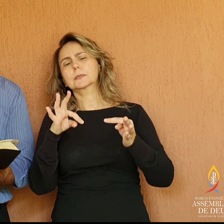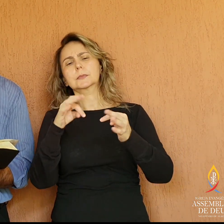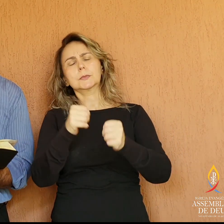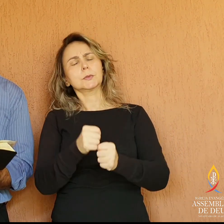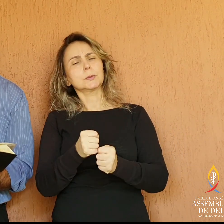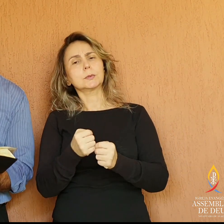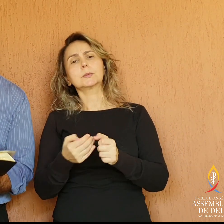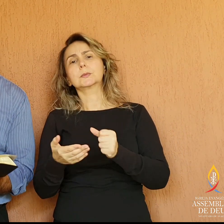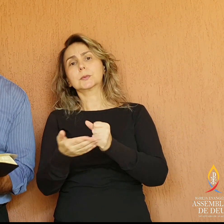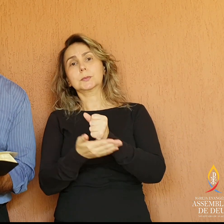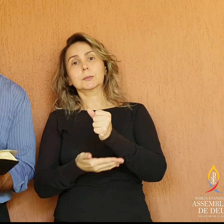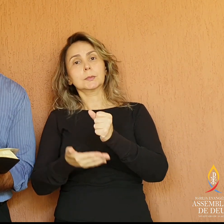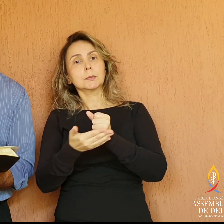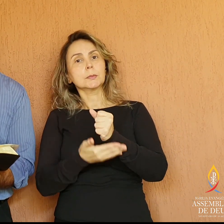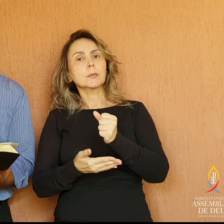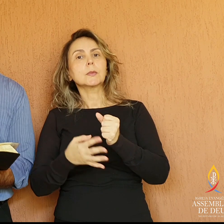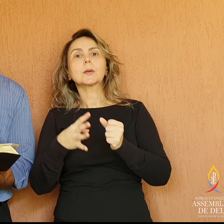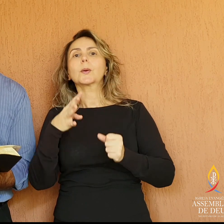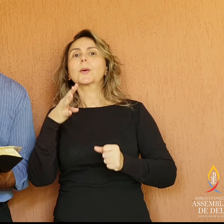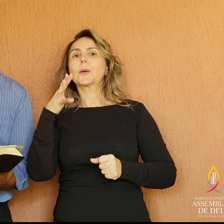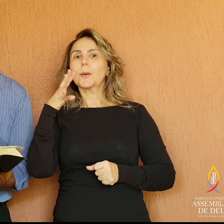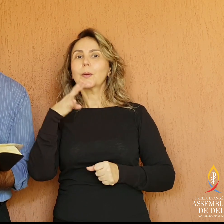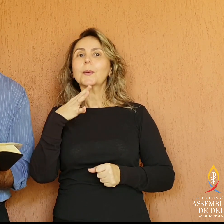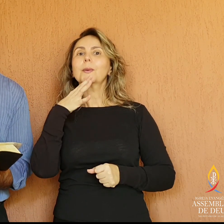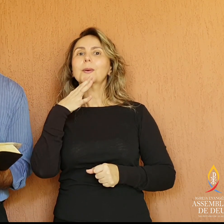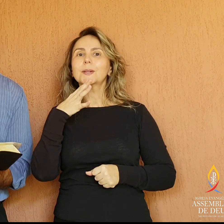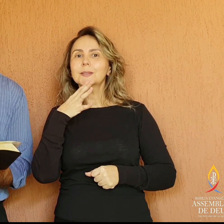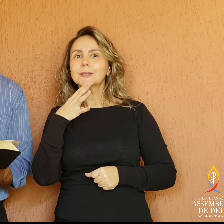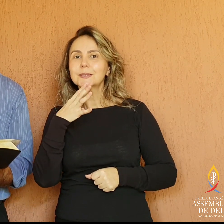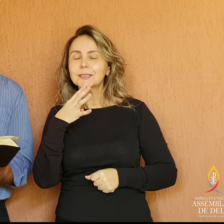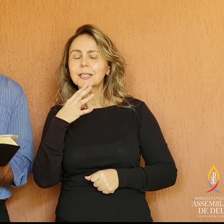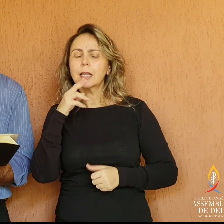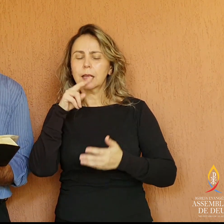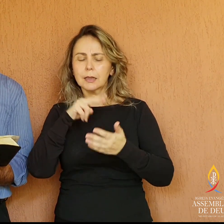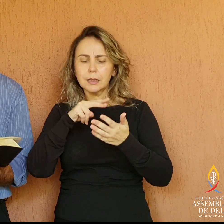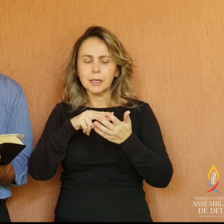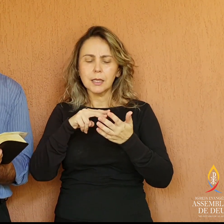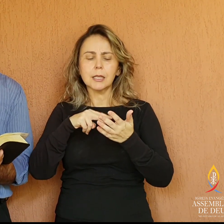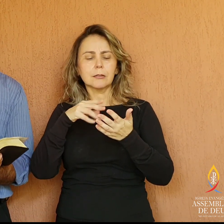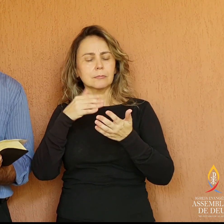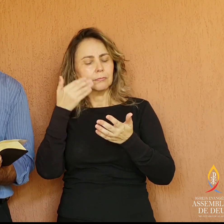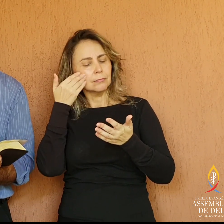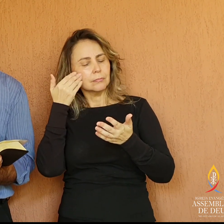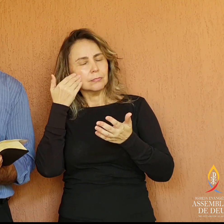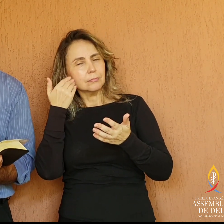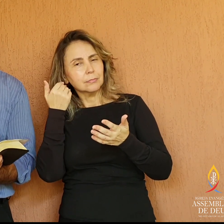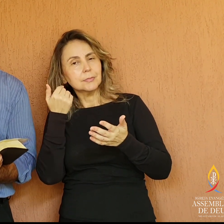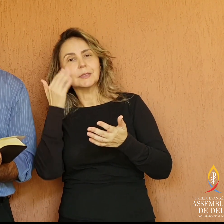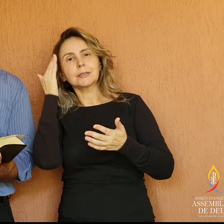conhecimento. Você vai lendo, vai conhecendo e vai entendendo esta relação.